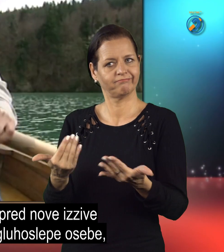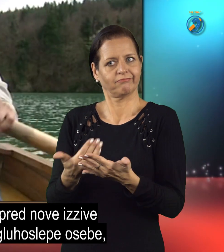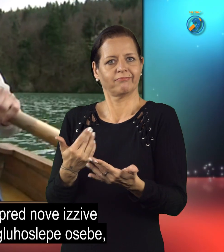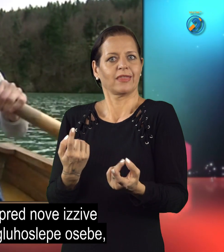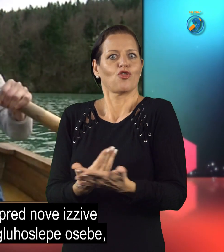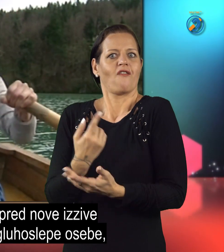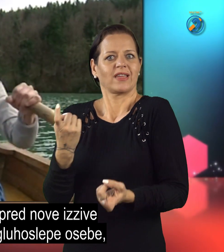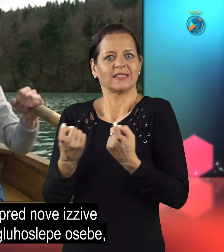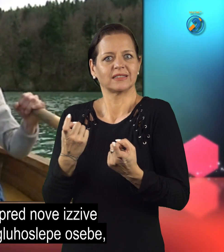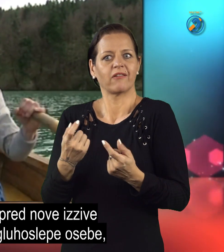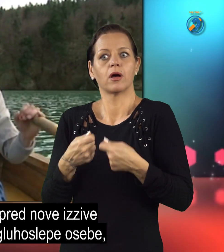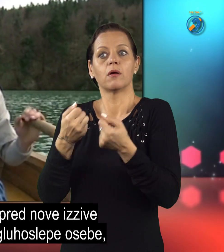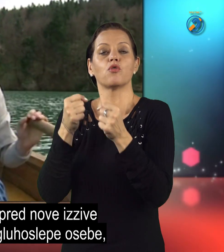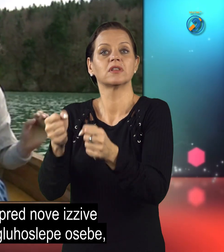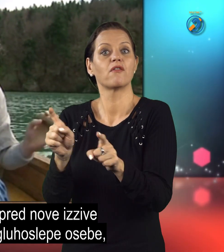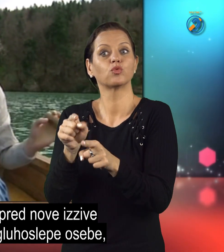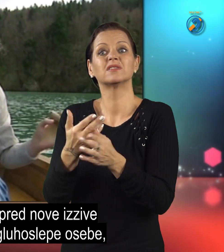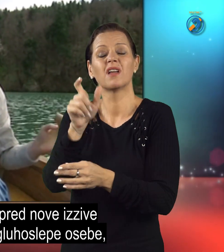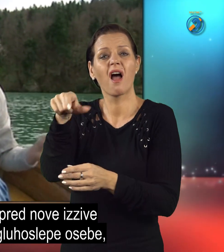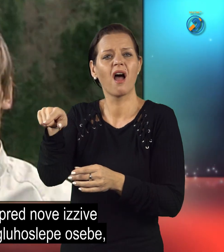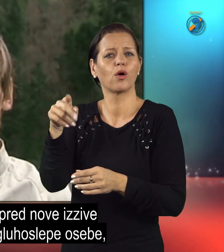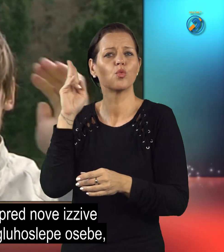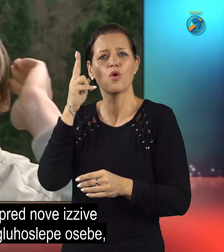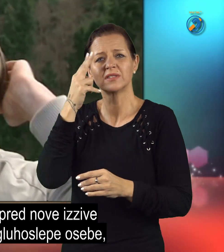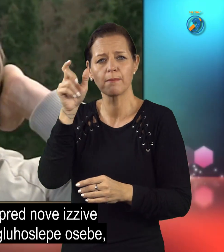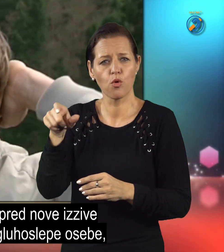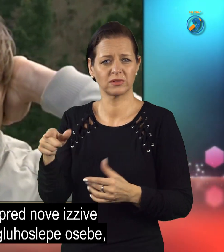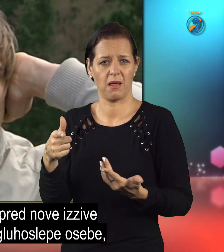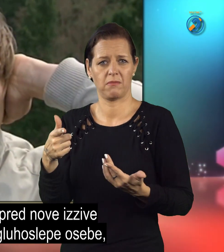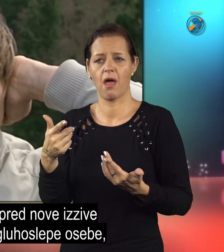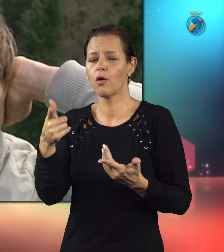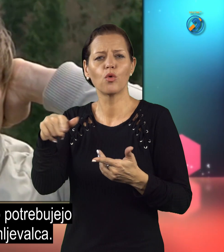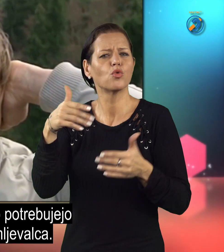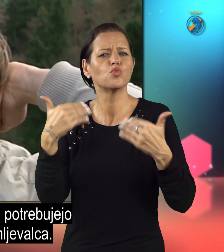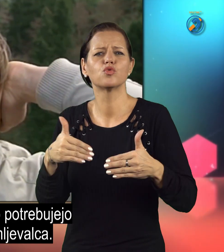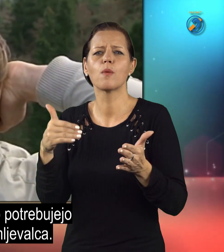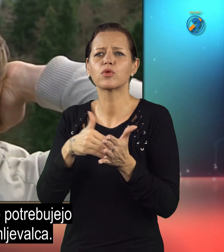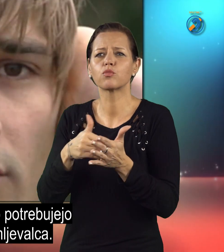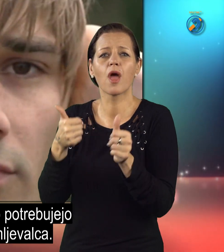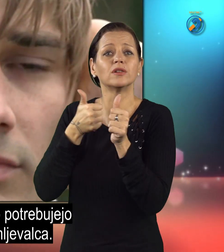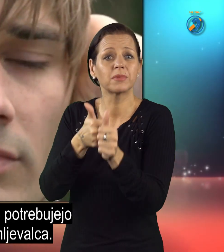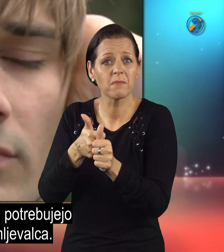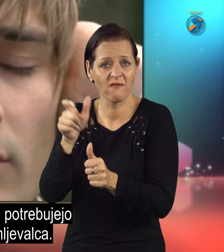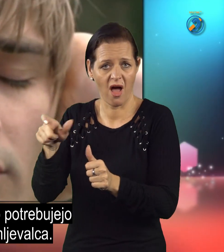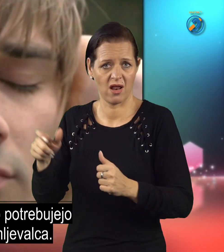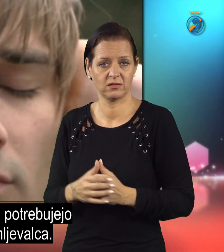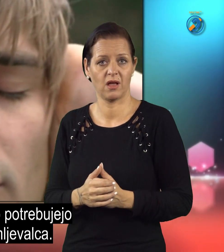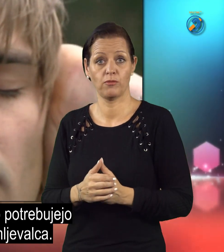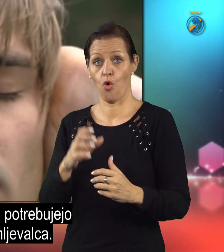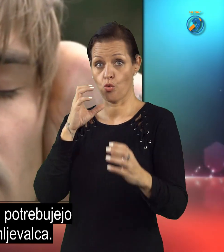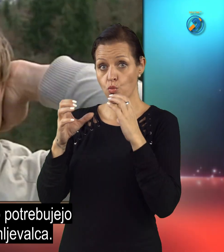Epidemija je pred nove izzive postavila tudi gluhoslepe osebe, saj nujno potrebujejo spremljevalca.